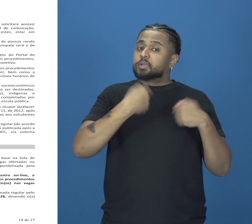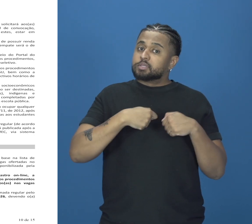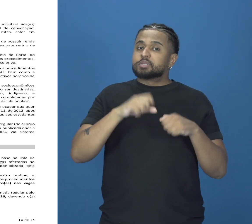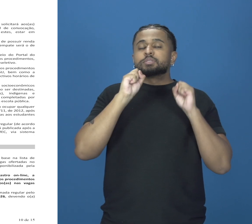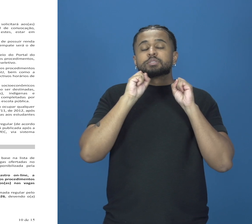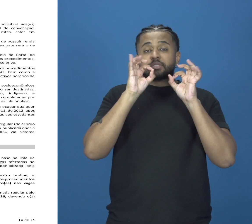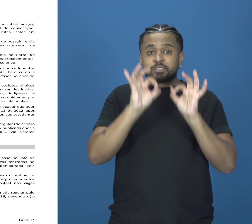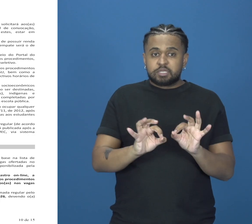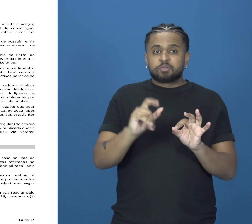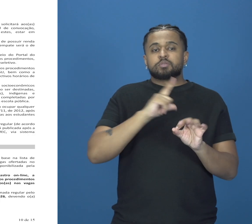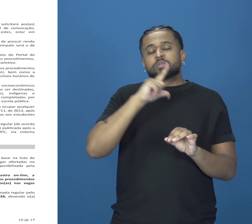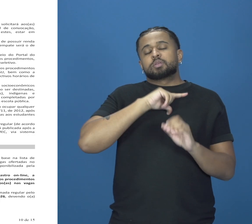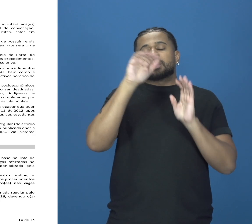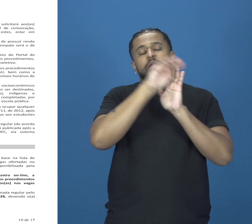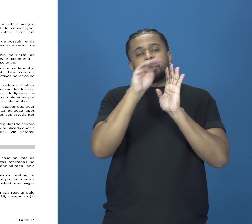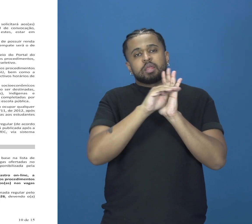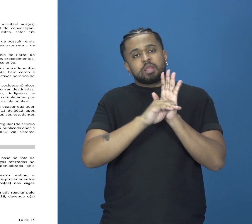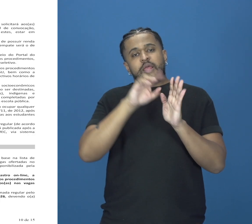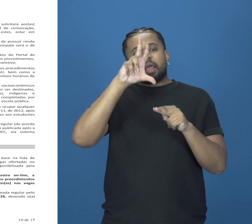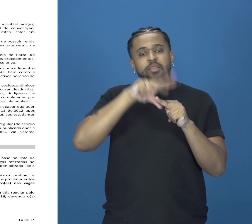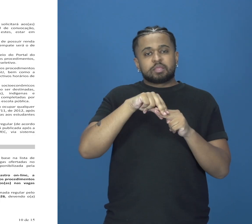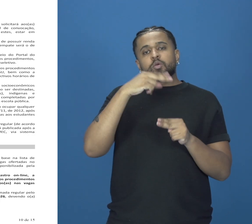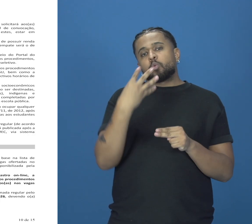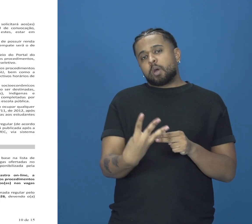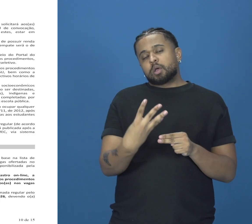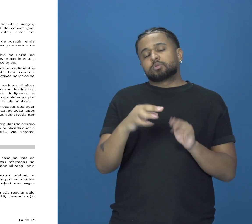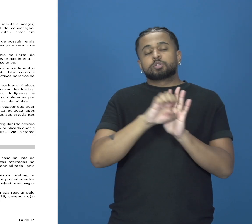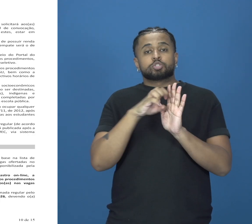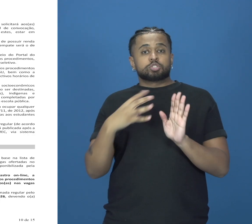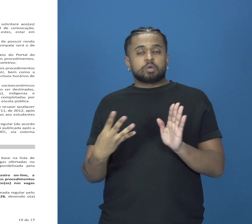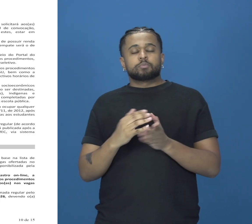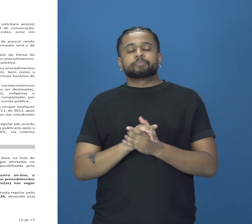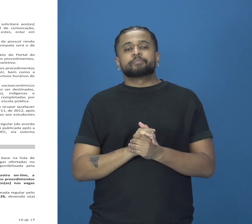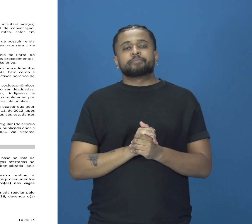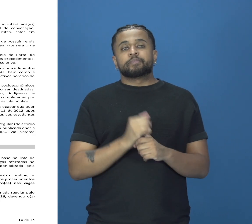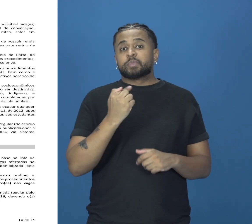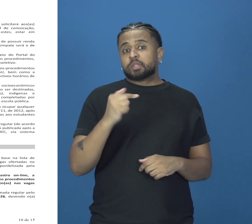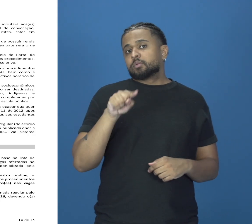em conformidade aos elencados no anexo 4 do presente edital.